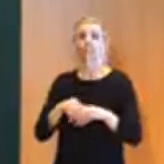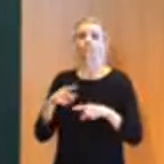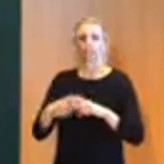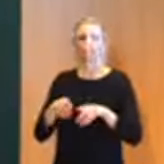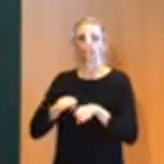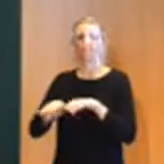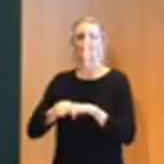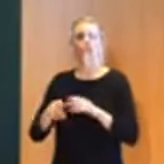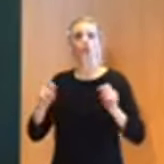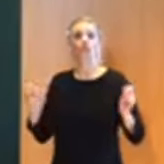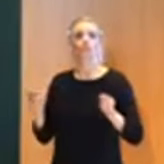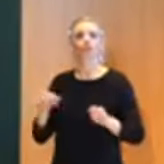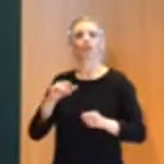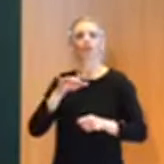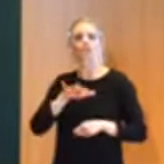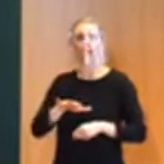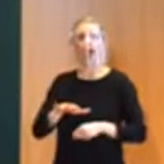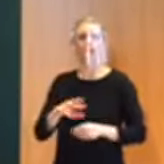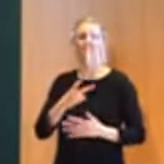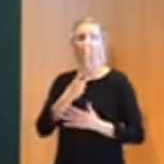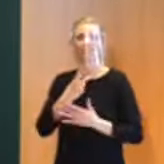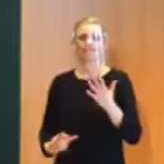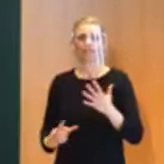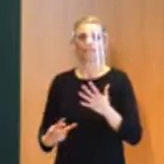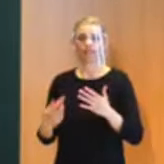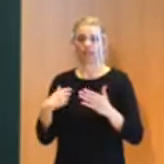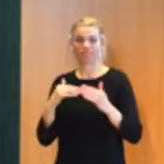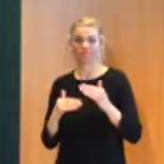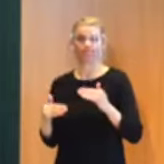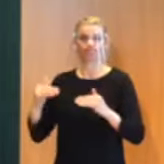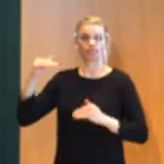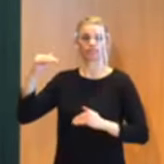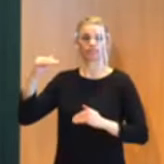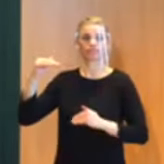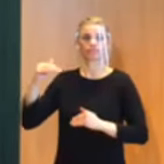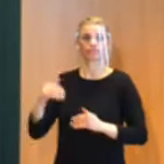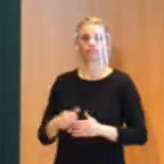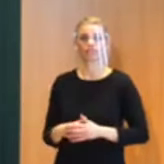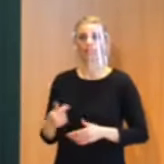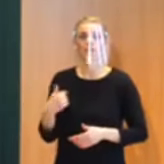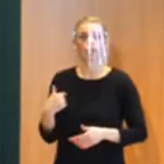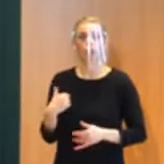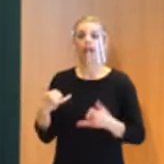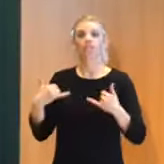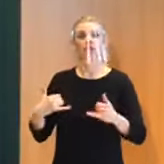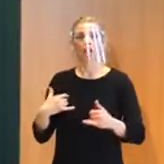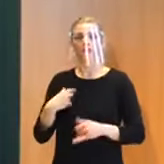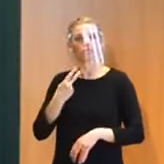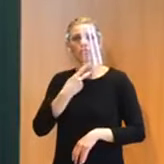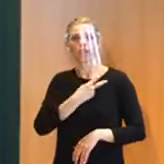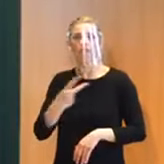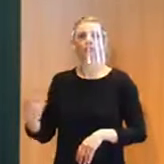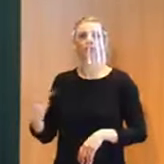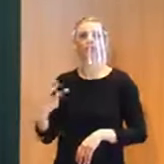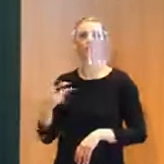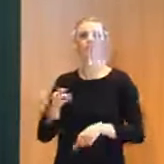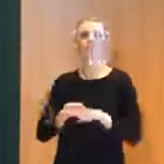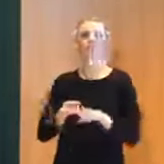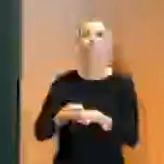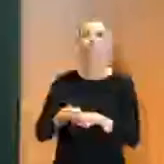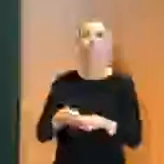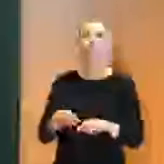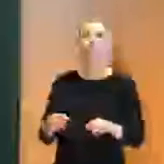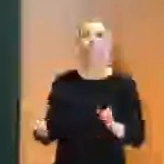dosahuje kvalitné, solidné výsledky. Ja som nezachytil teraz nejakú veľkú